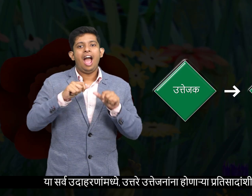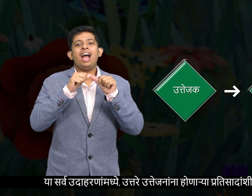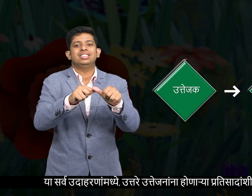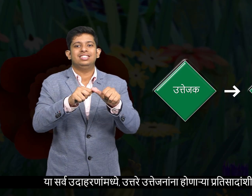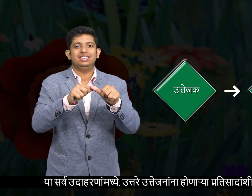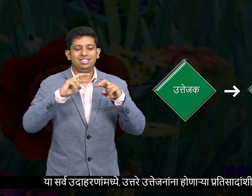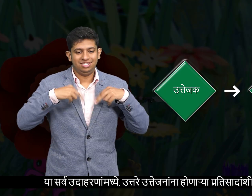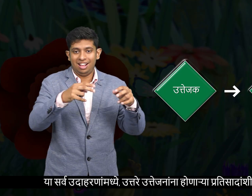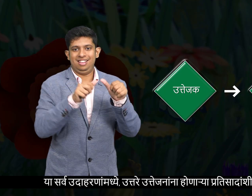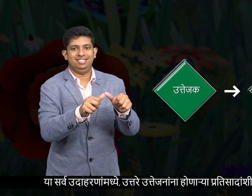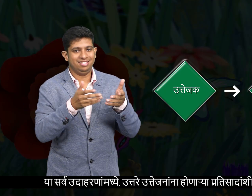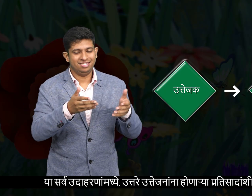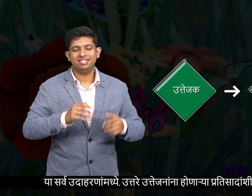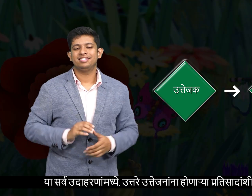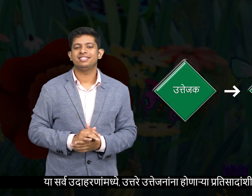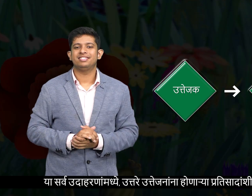आहेत.